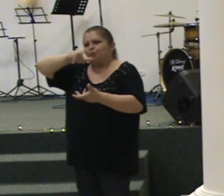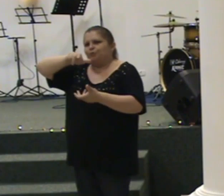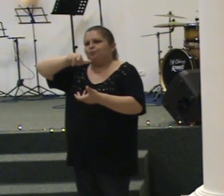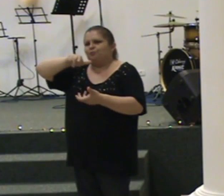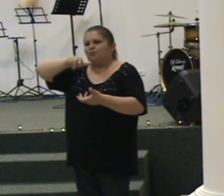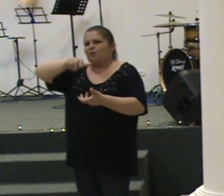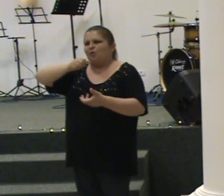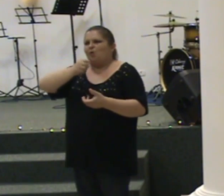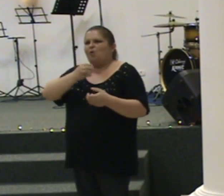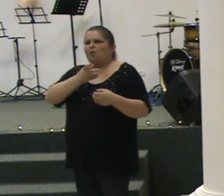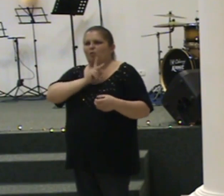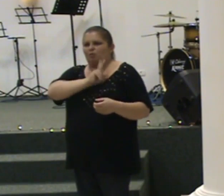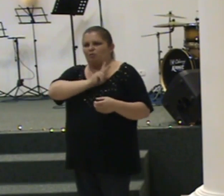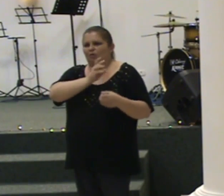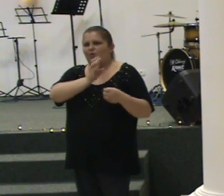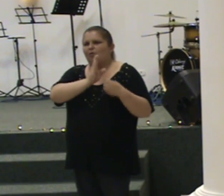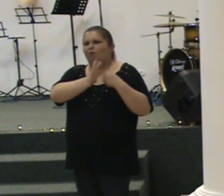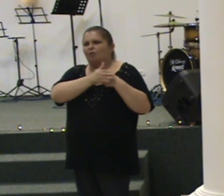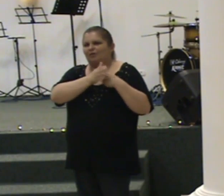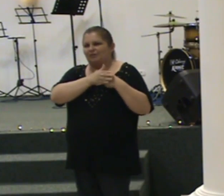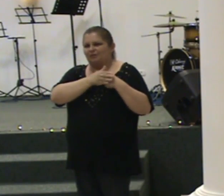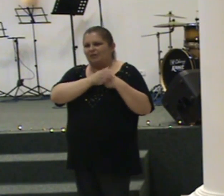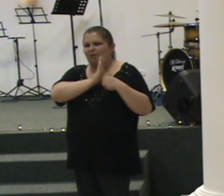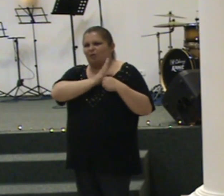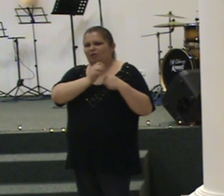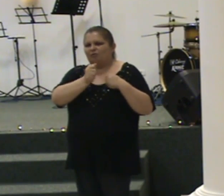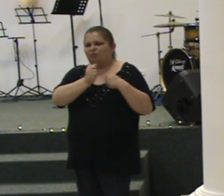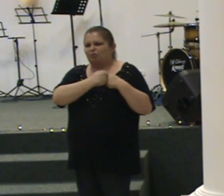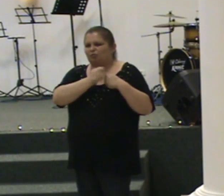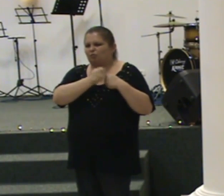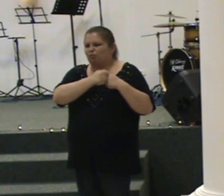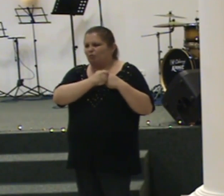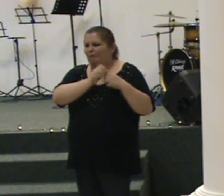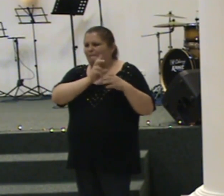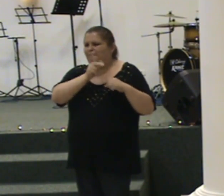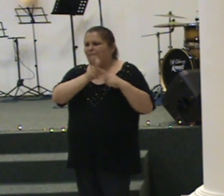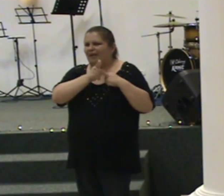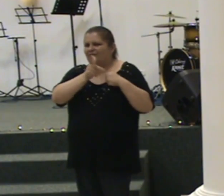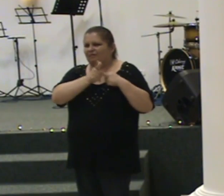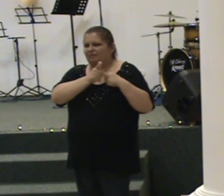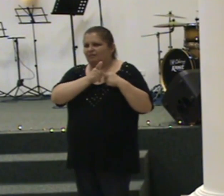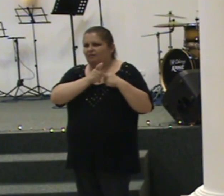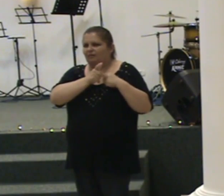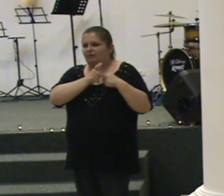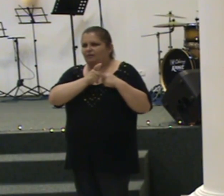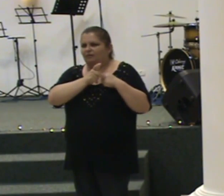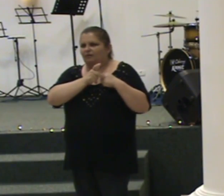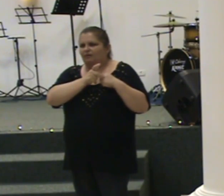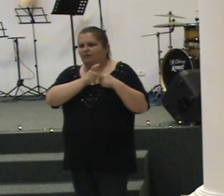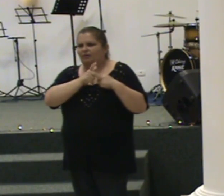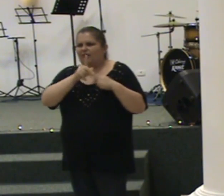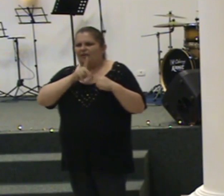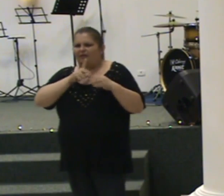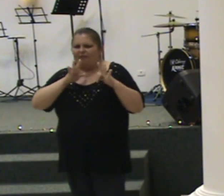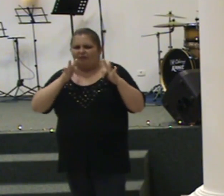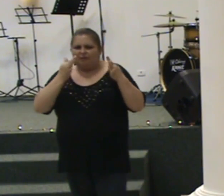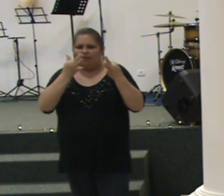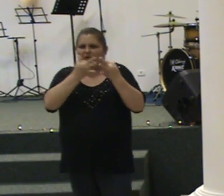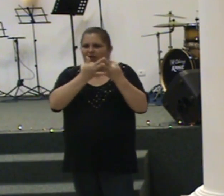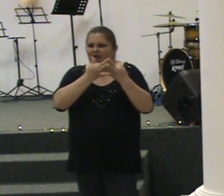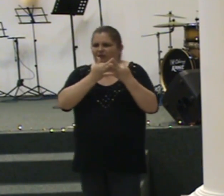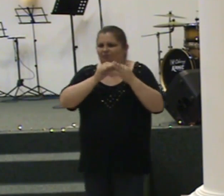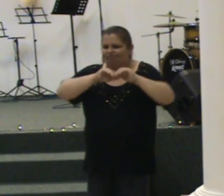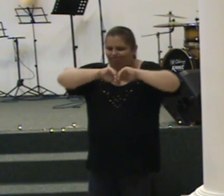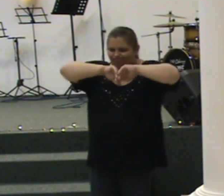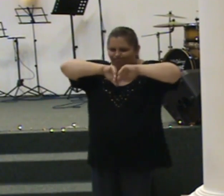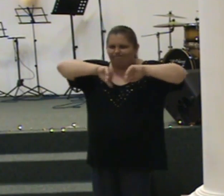muitas famílias que vão passar um Natal triste porque não se falam. Tem muitas pessoas que não vão celebrar